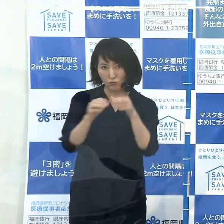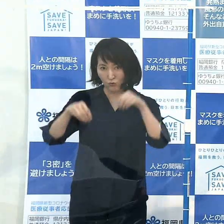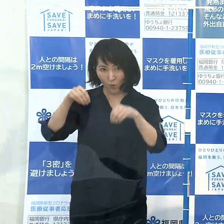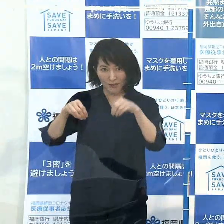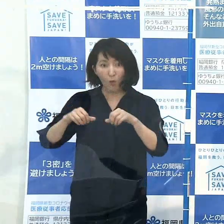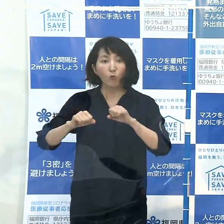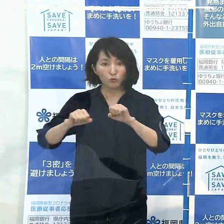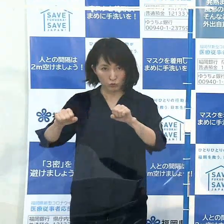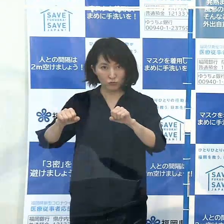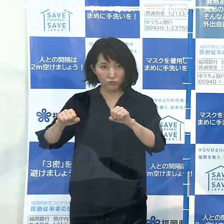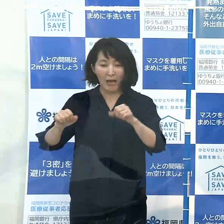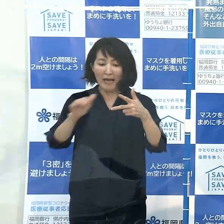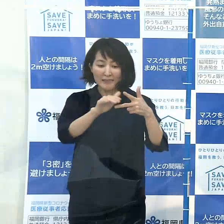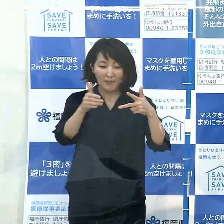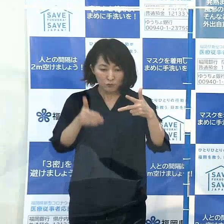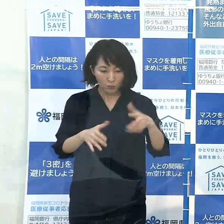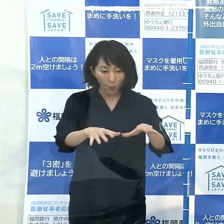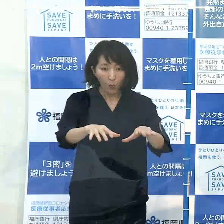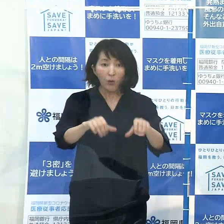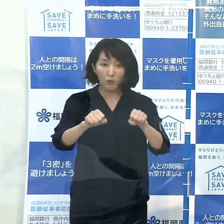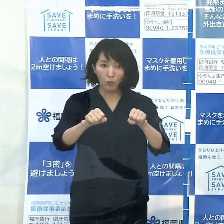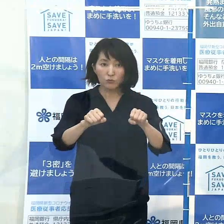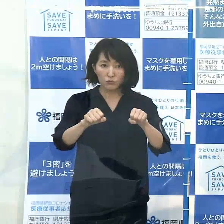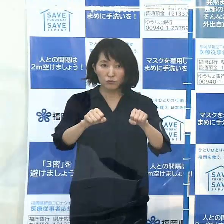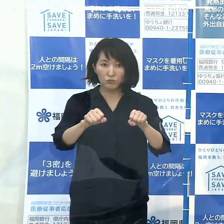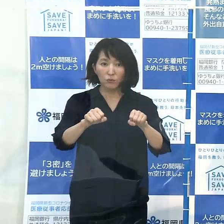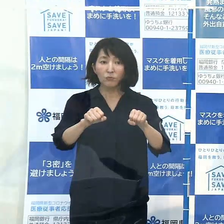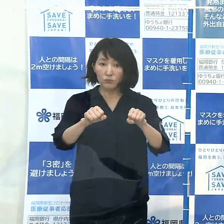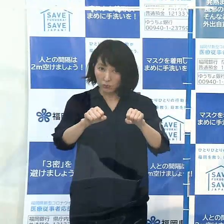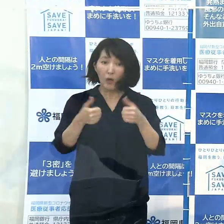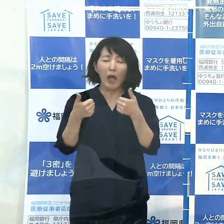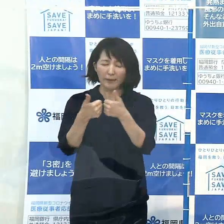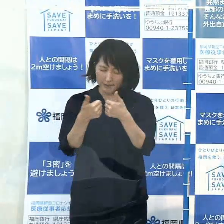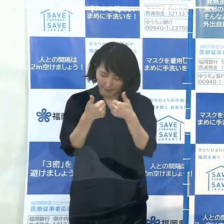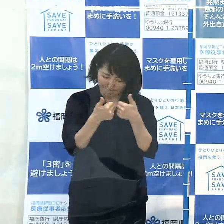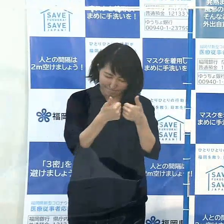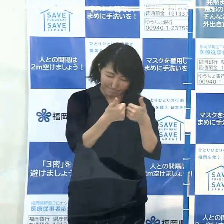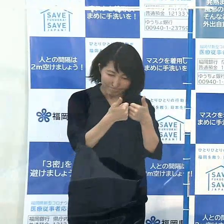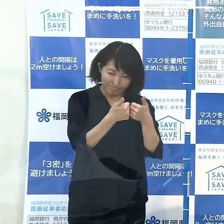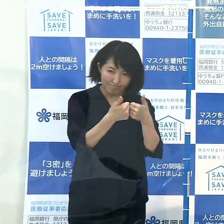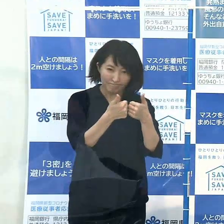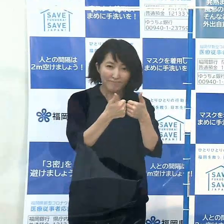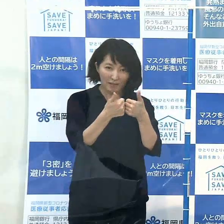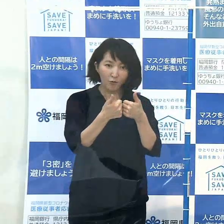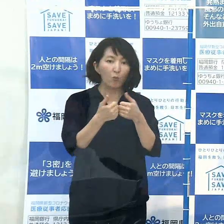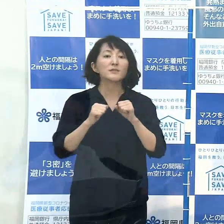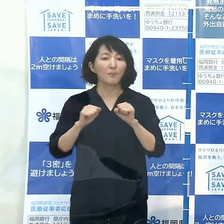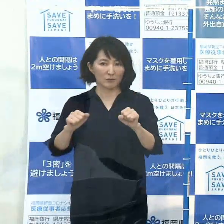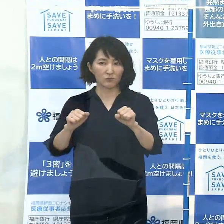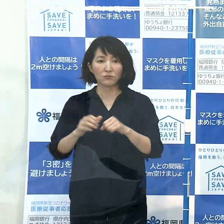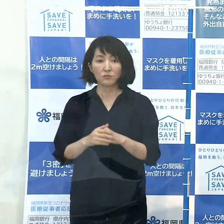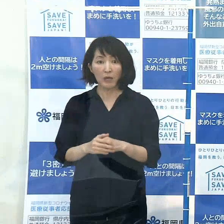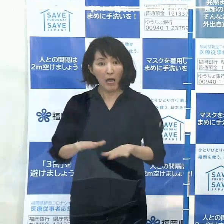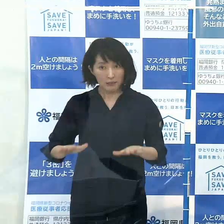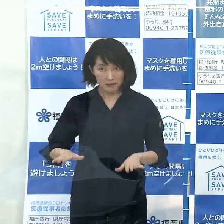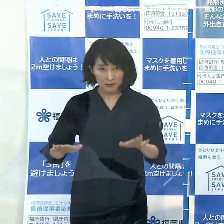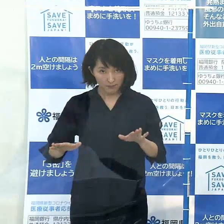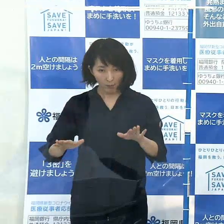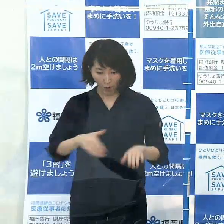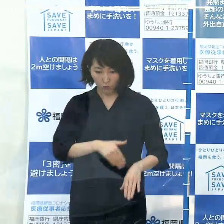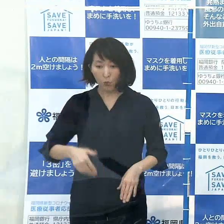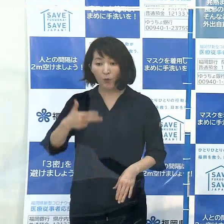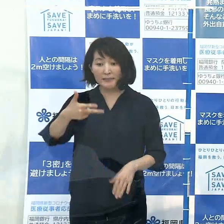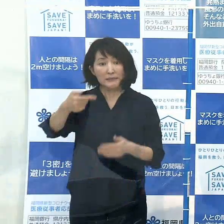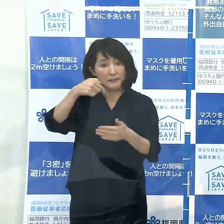そういった施設を確保できるような話し合いをずっと続けてきておりますので、今福岡市内においてです